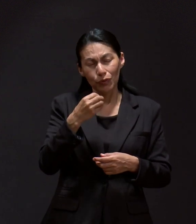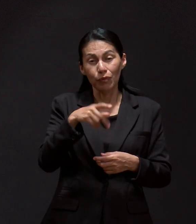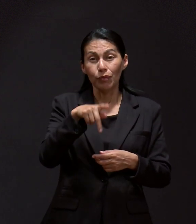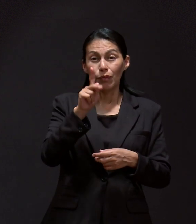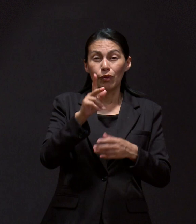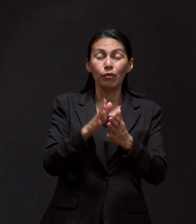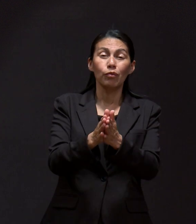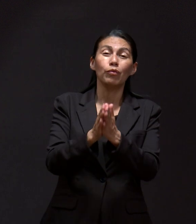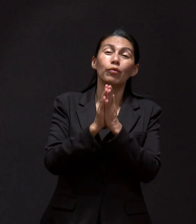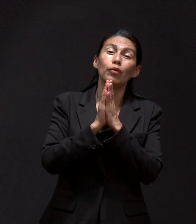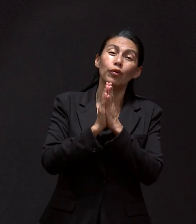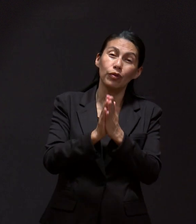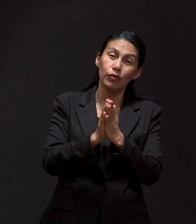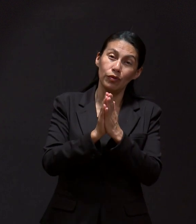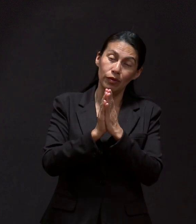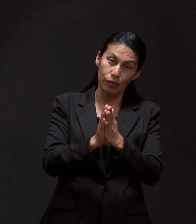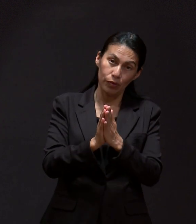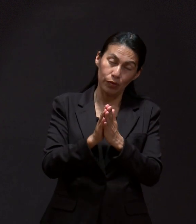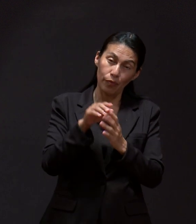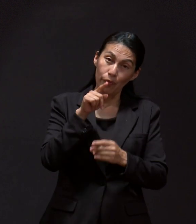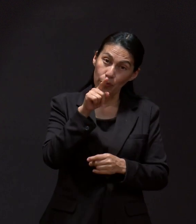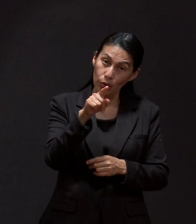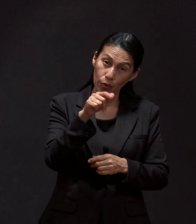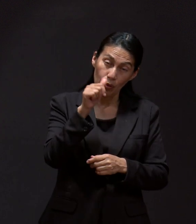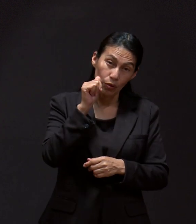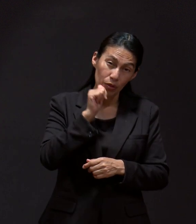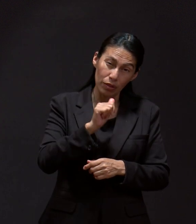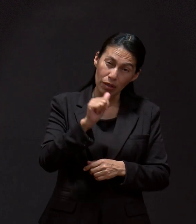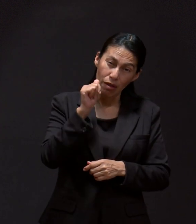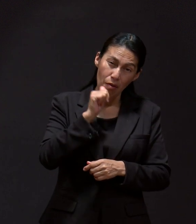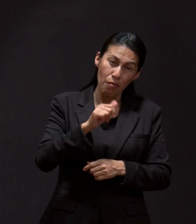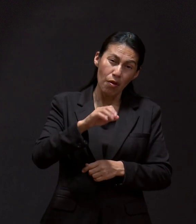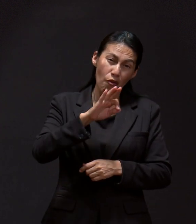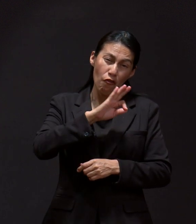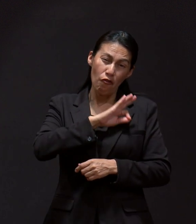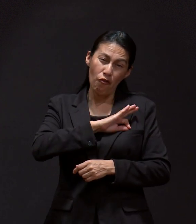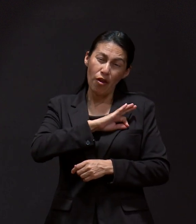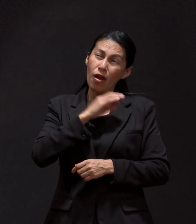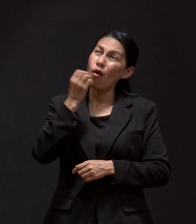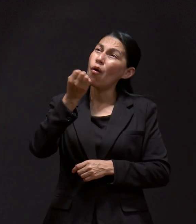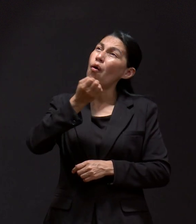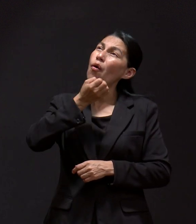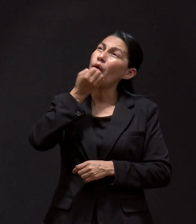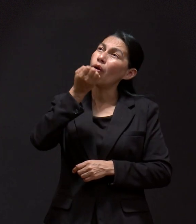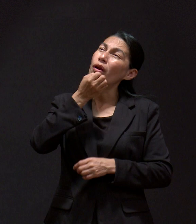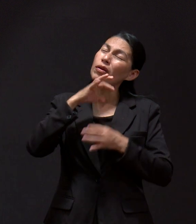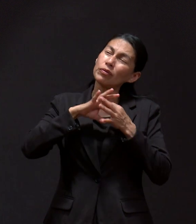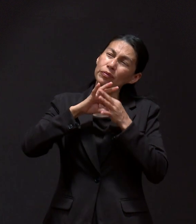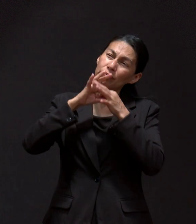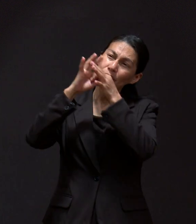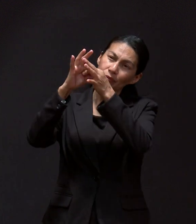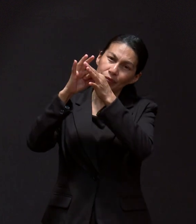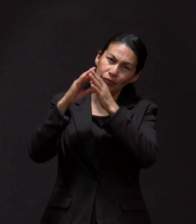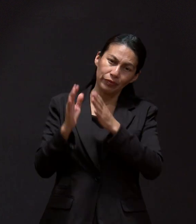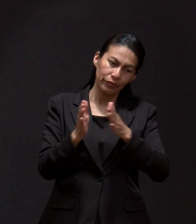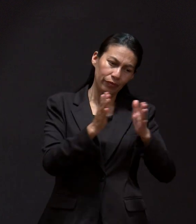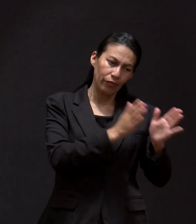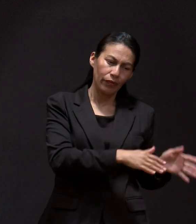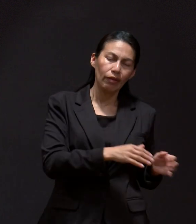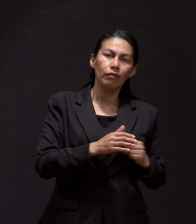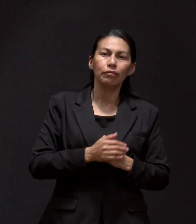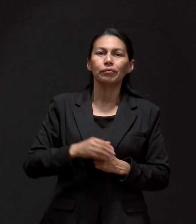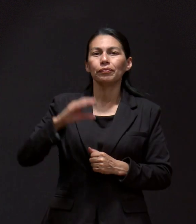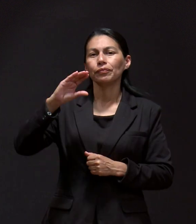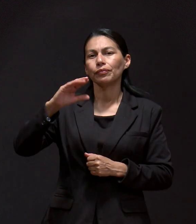pero siempre mantén tu conversación de fe con dios en oración se